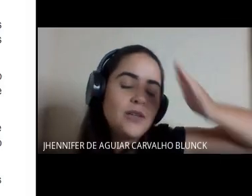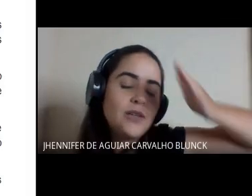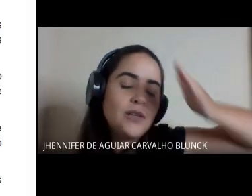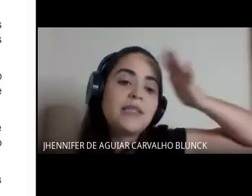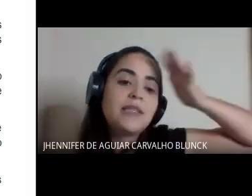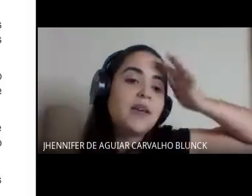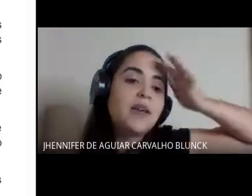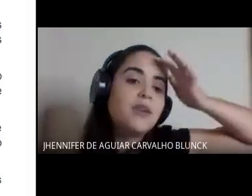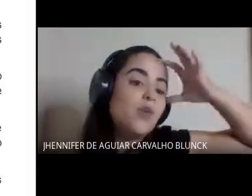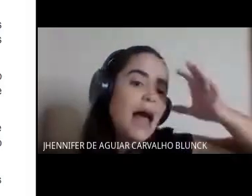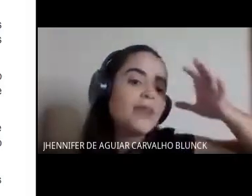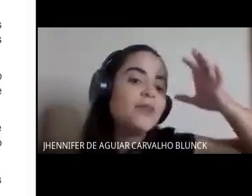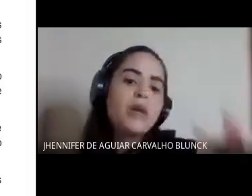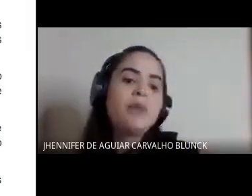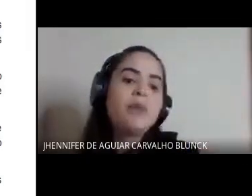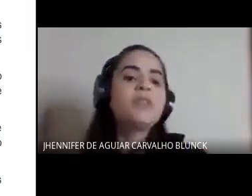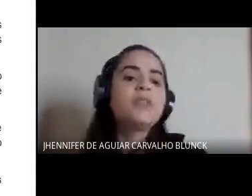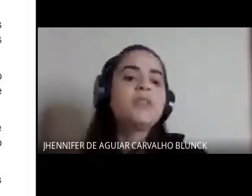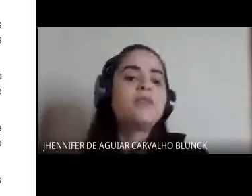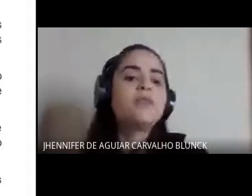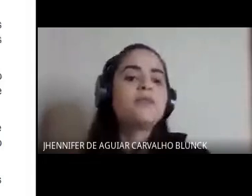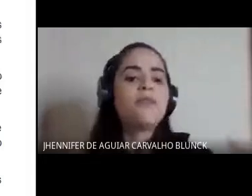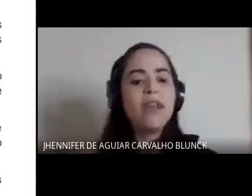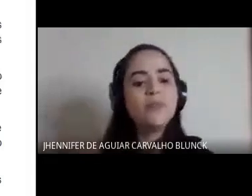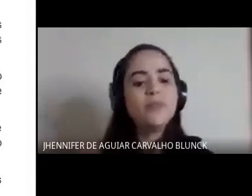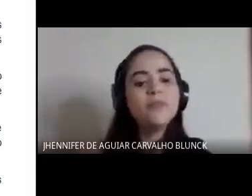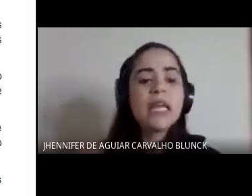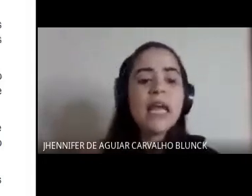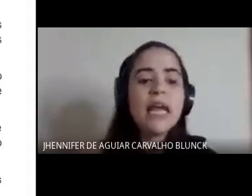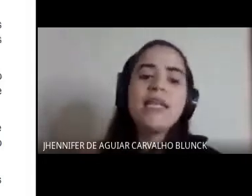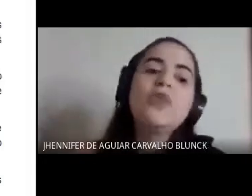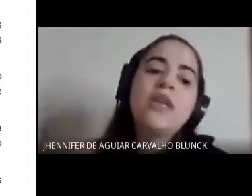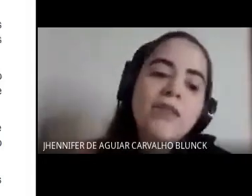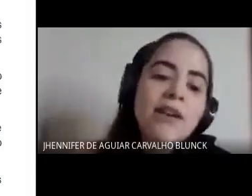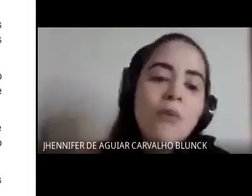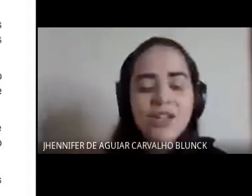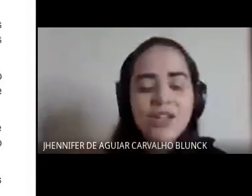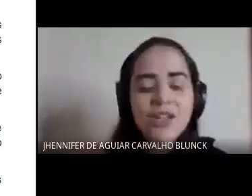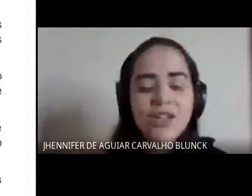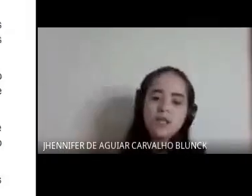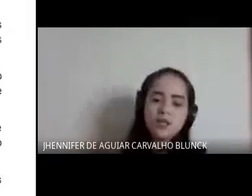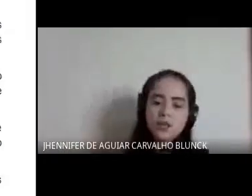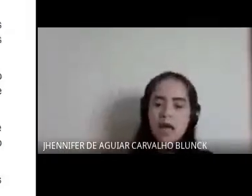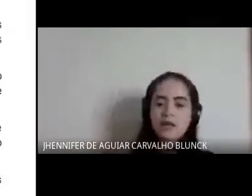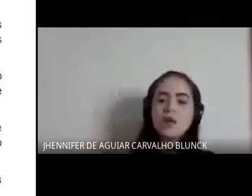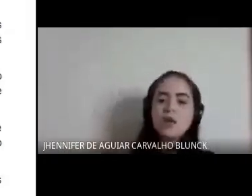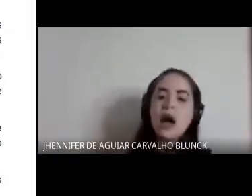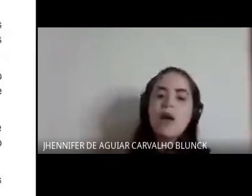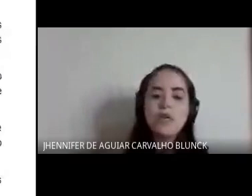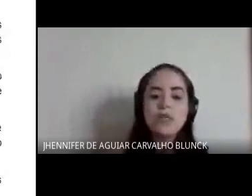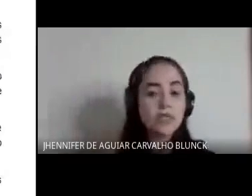fazendo uso da Libras, ela está utilizando o lado, o hemisfério relacionado à linguagem e não o